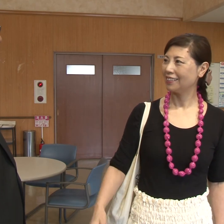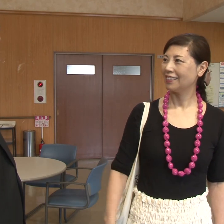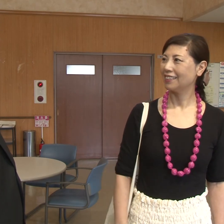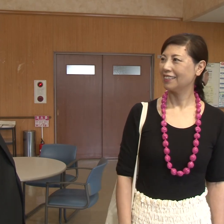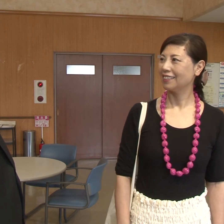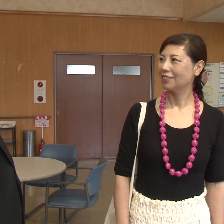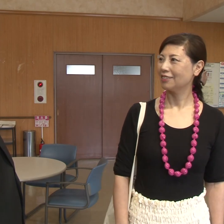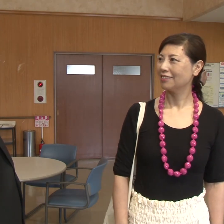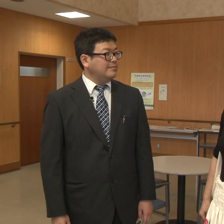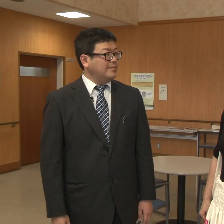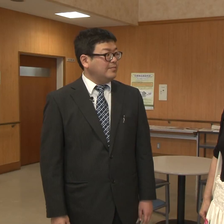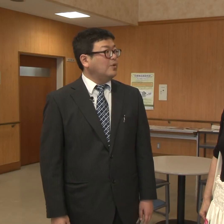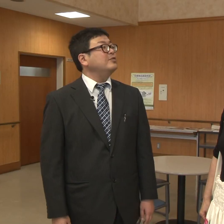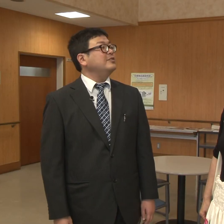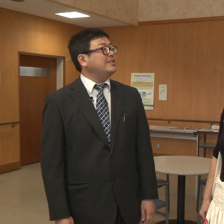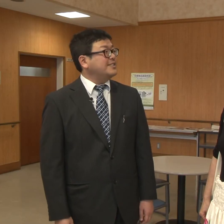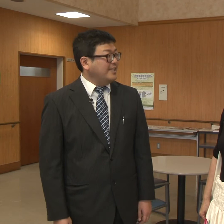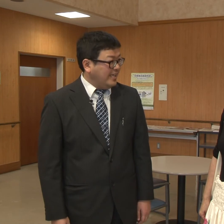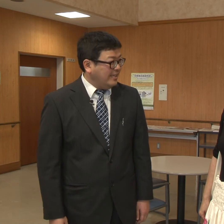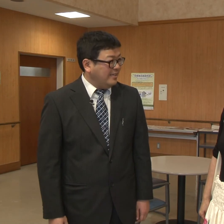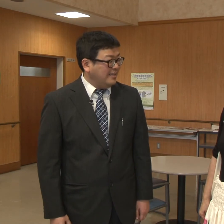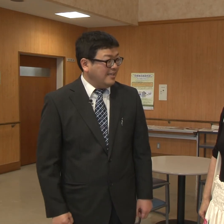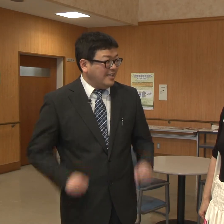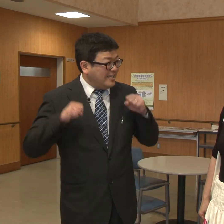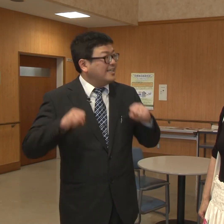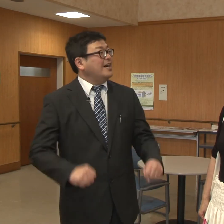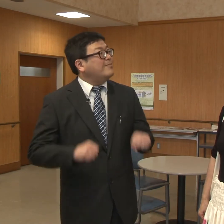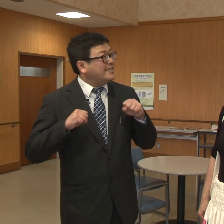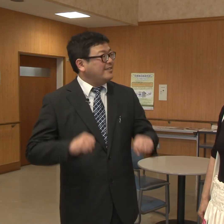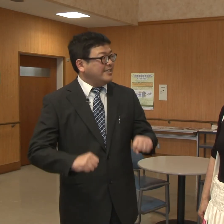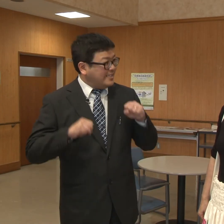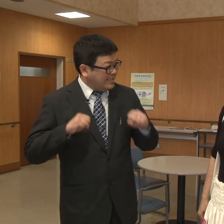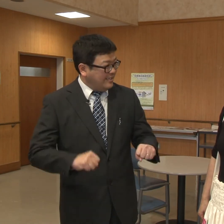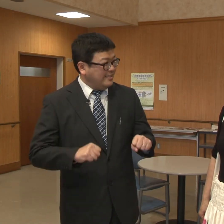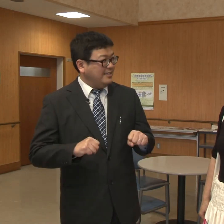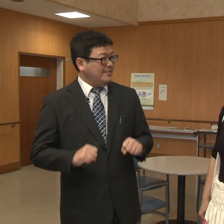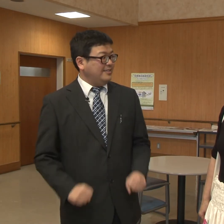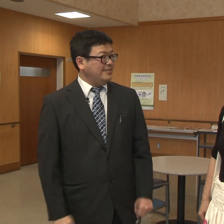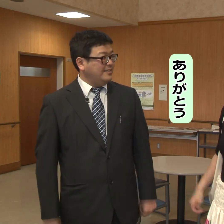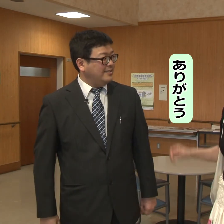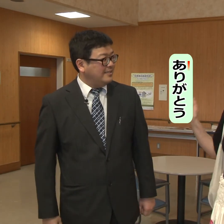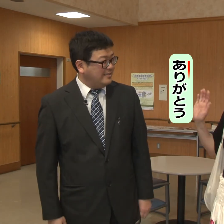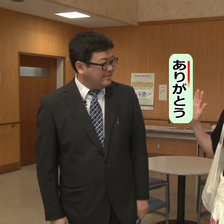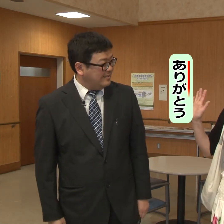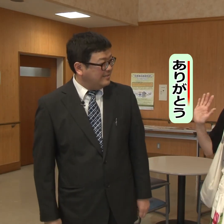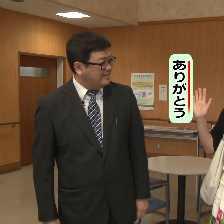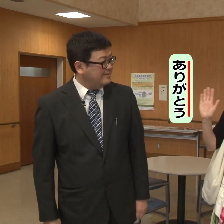もうすぐですね。頑張ってください。 ありがとう。